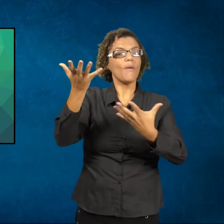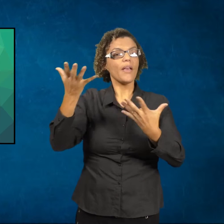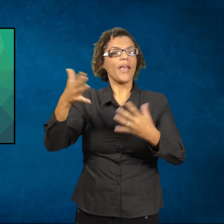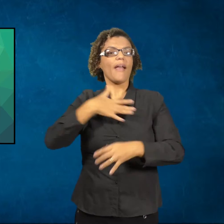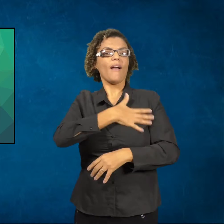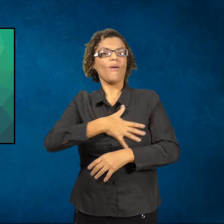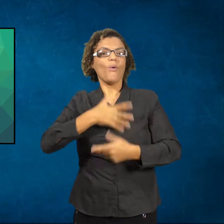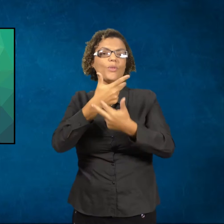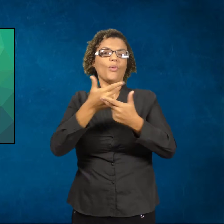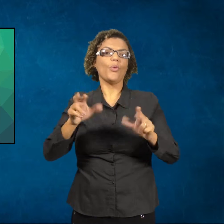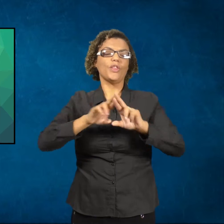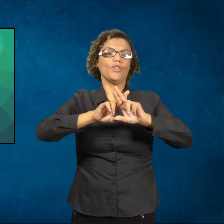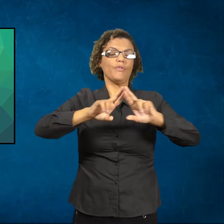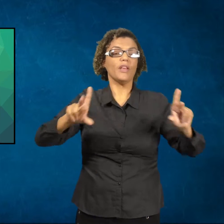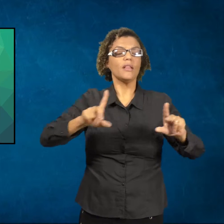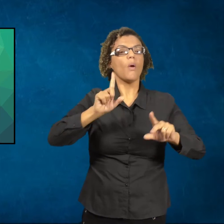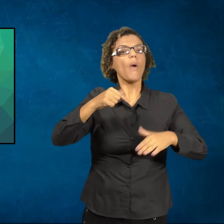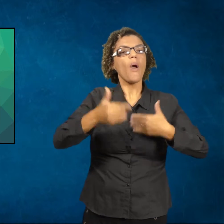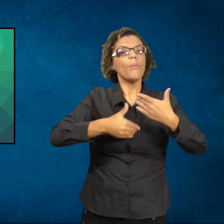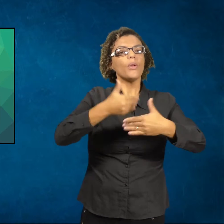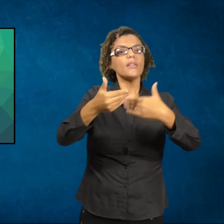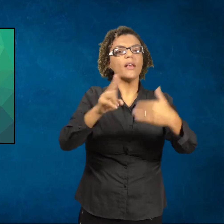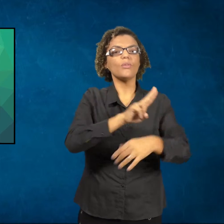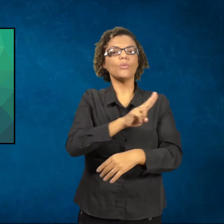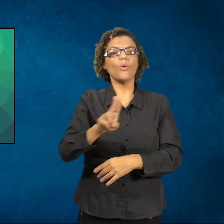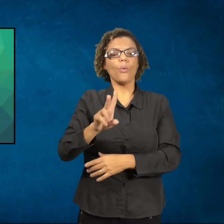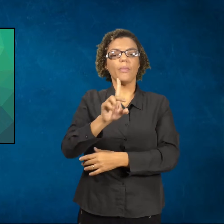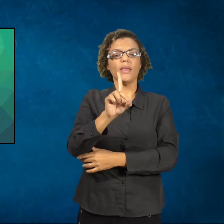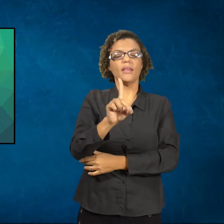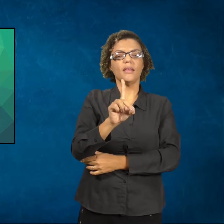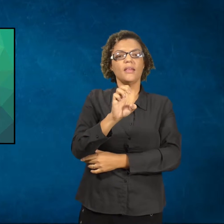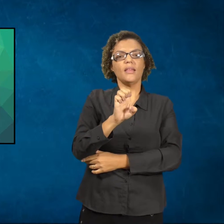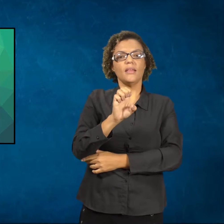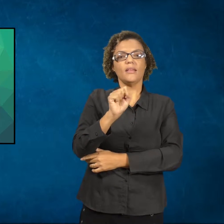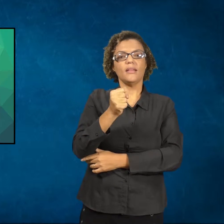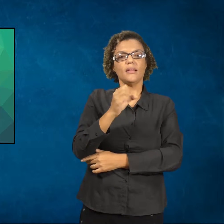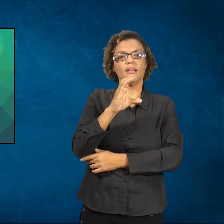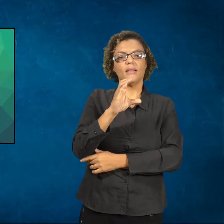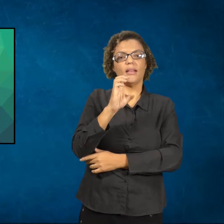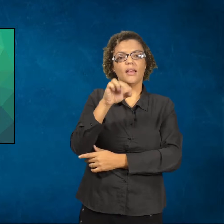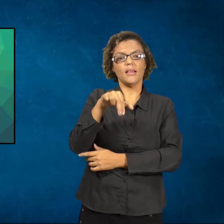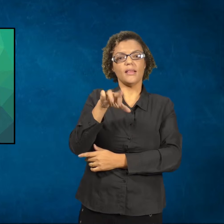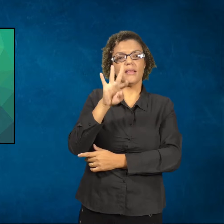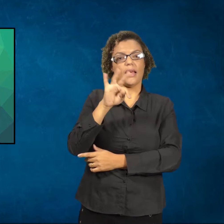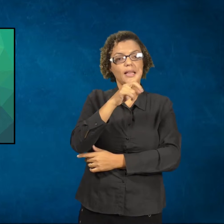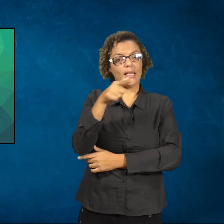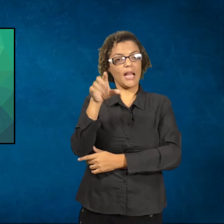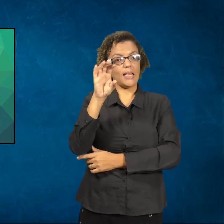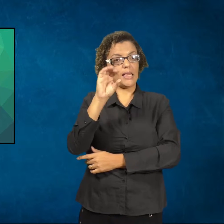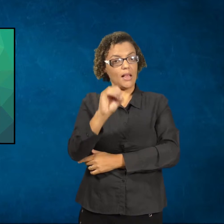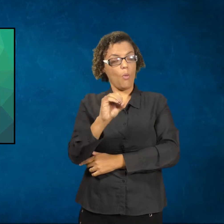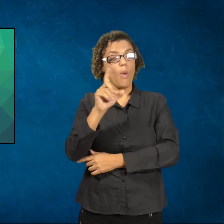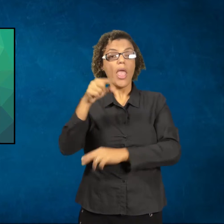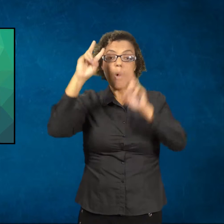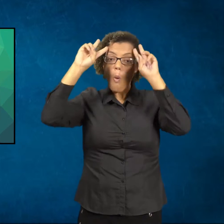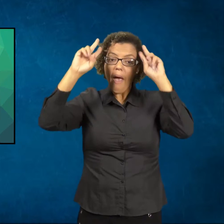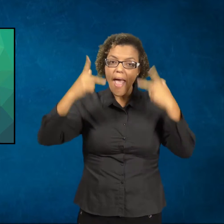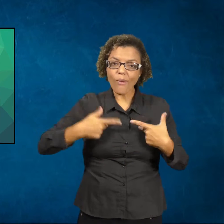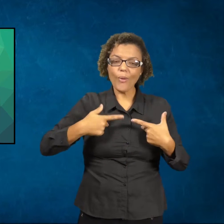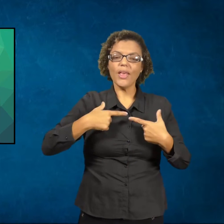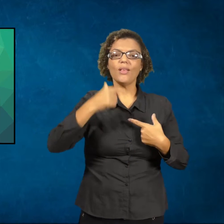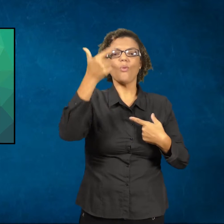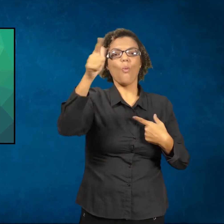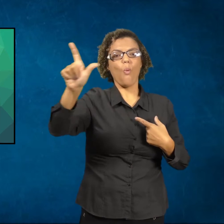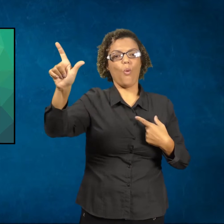de descentração, ela vai construindo progressivamente essa ideia. Então, para o Piaget, na época, o